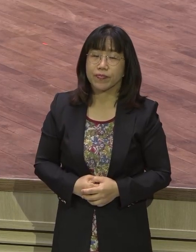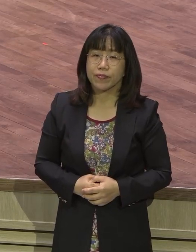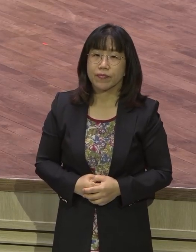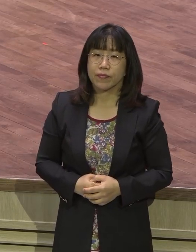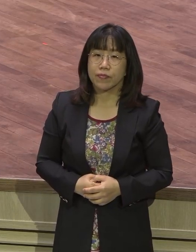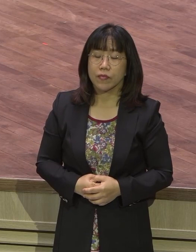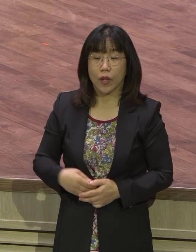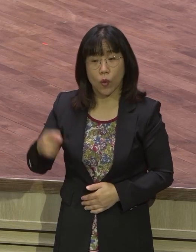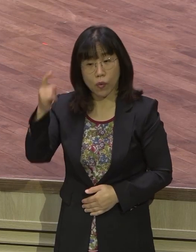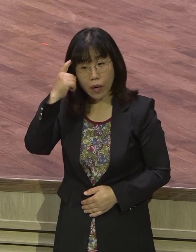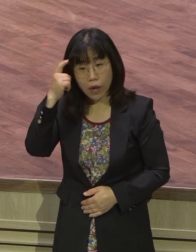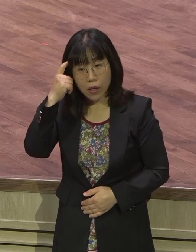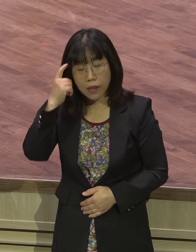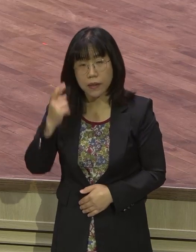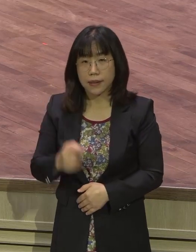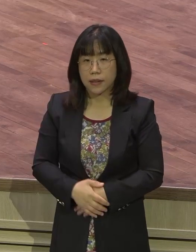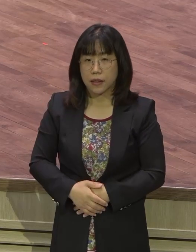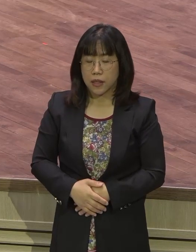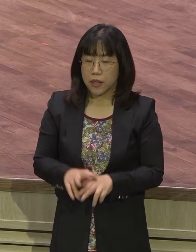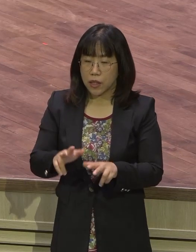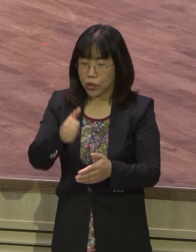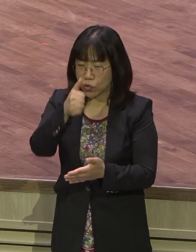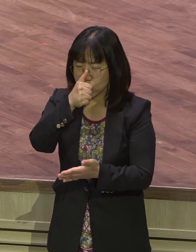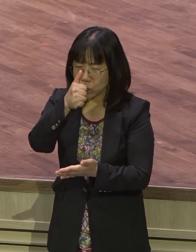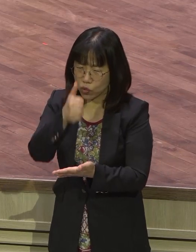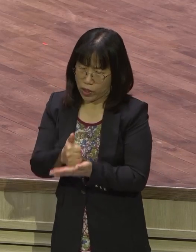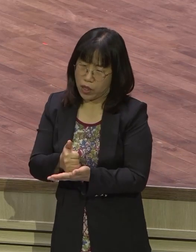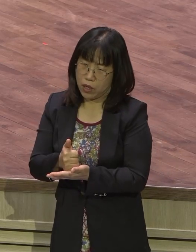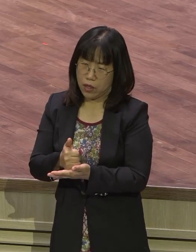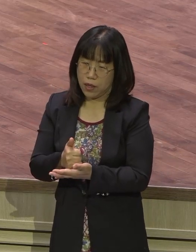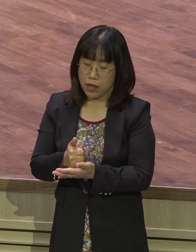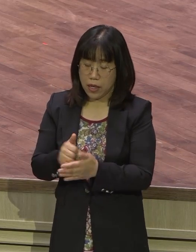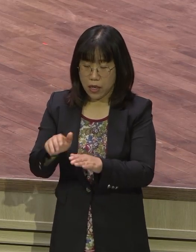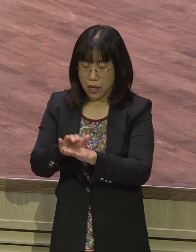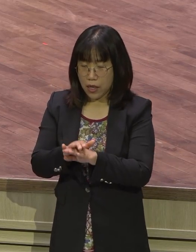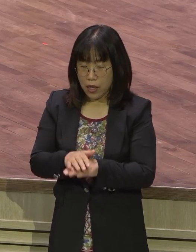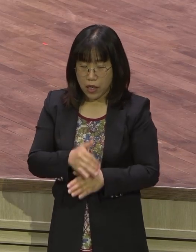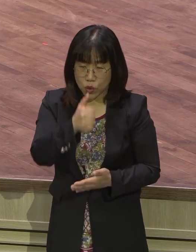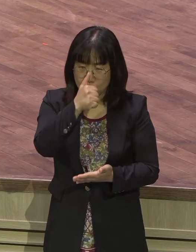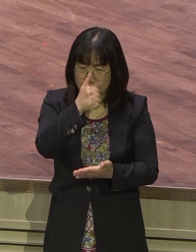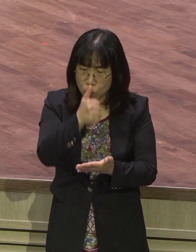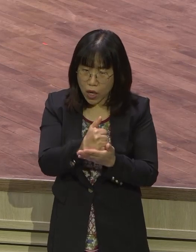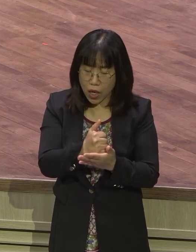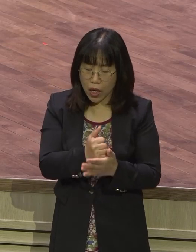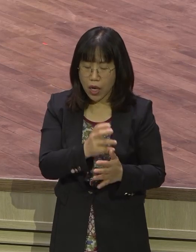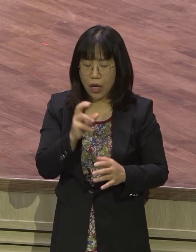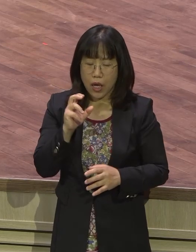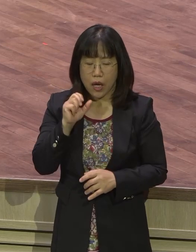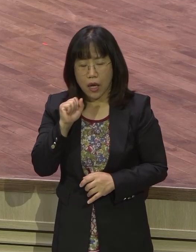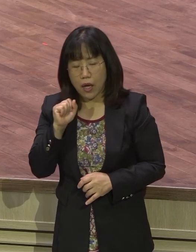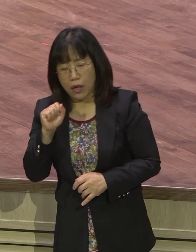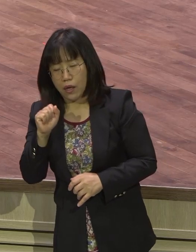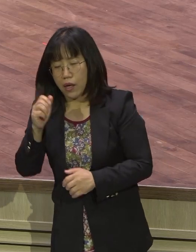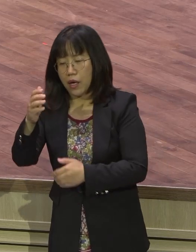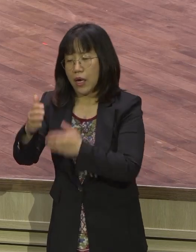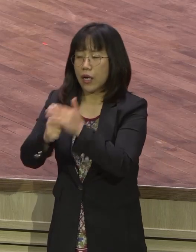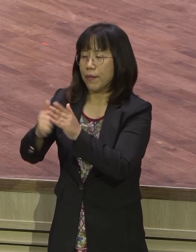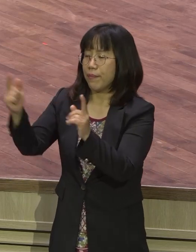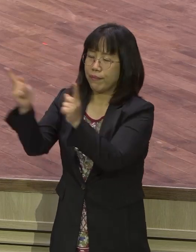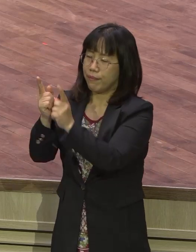왜 이 죄 문제 해결하지 않고는 거룩하신